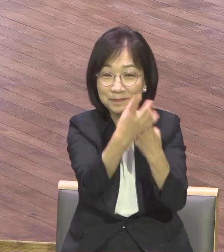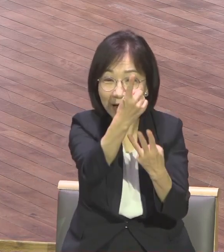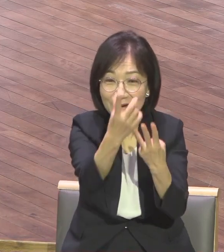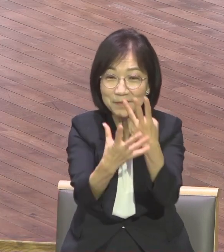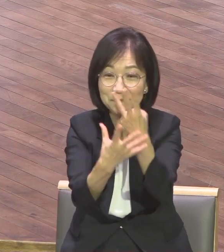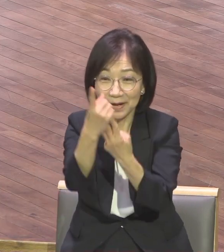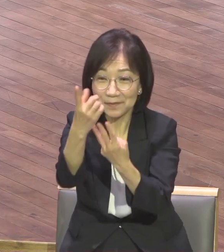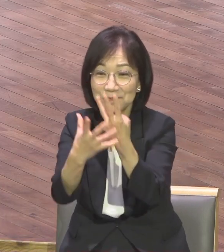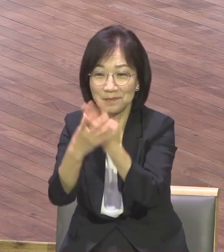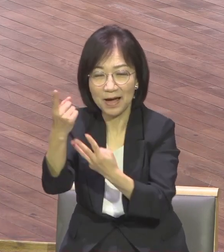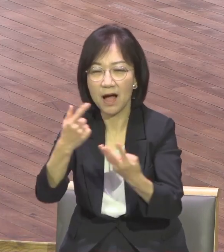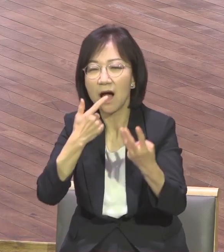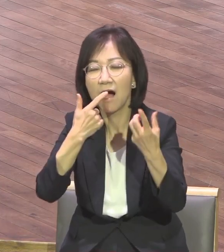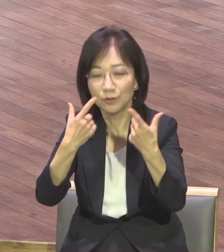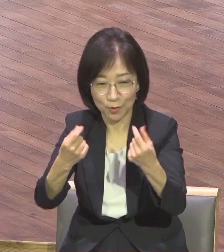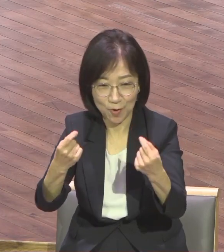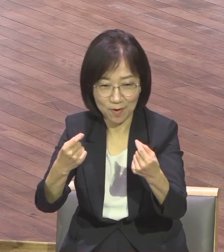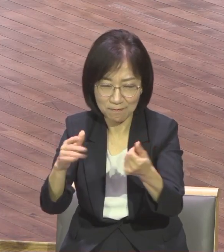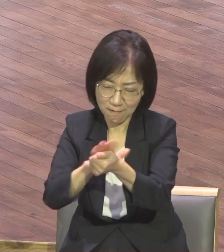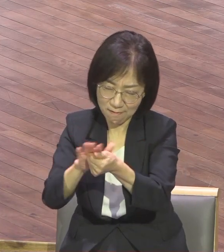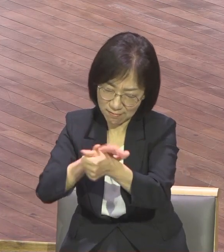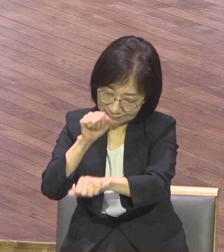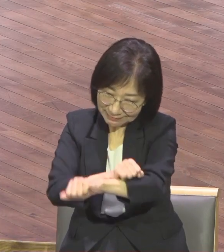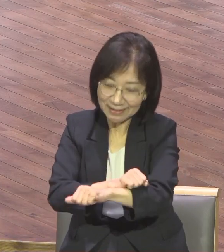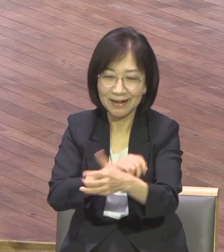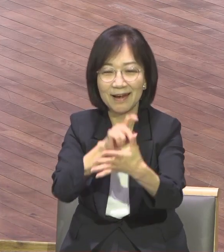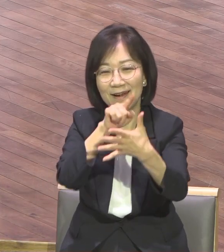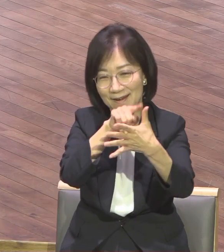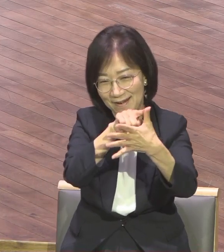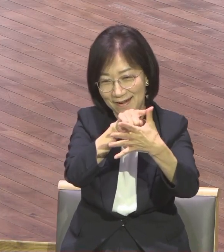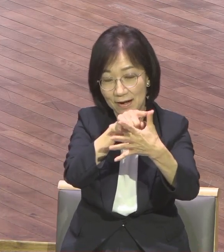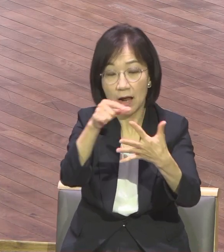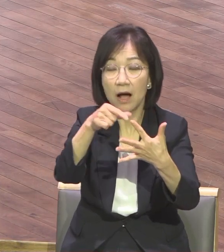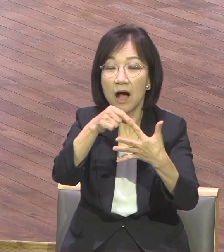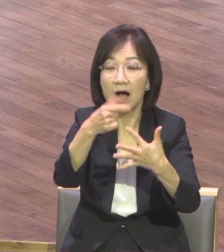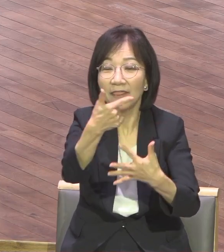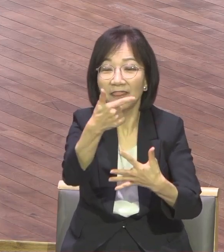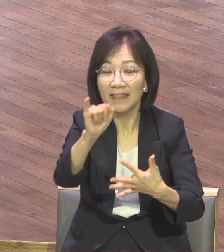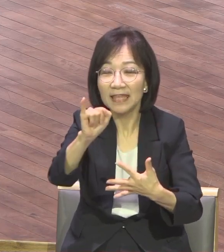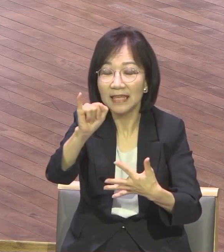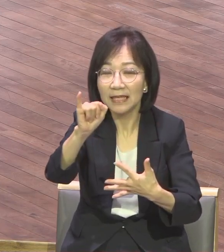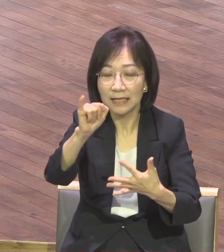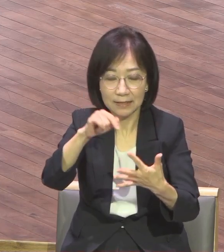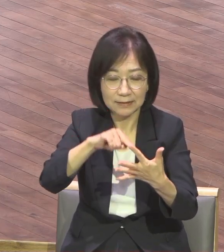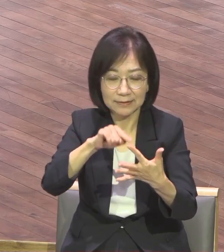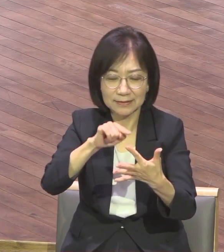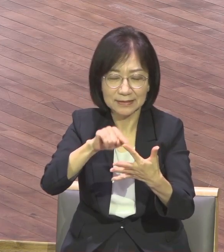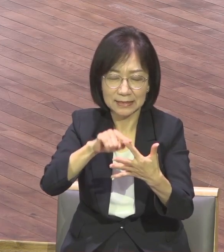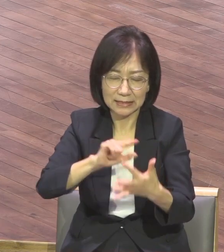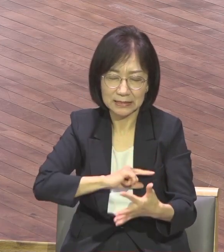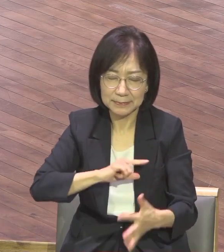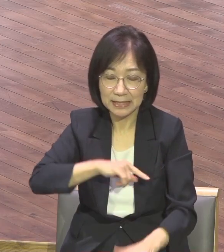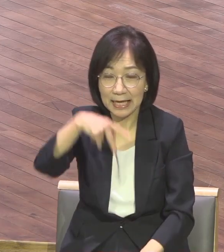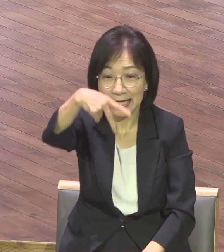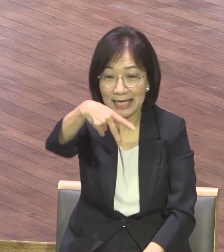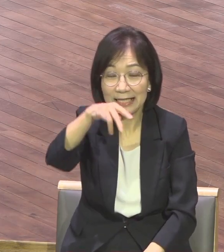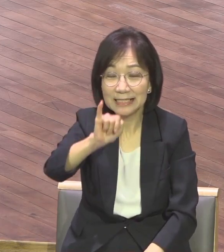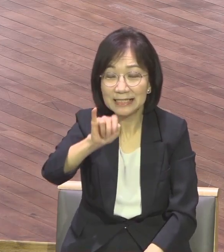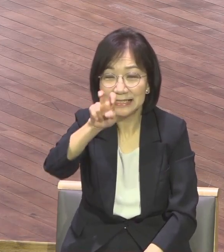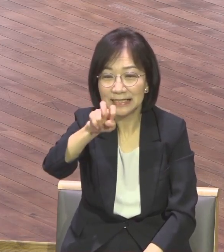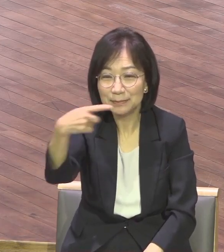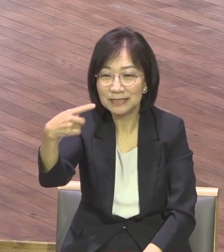운동입니다. 두 번째로 팀원은 니게르입니다. 니게르라는 시몬인데 니게르라는 말